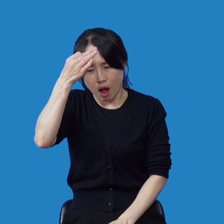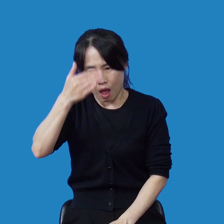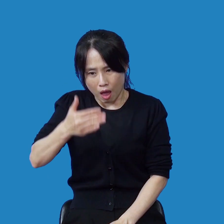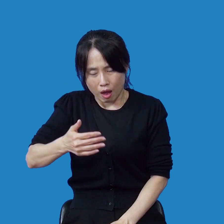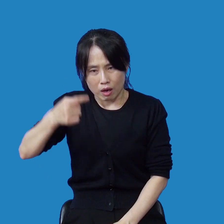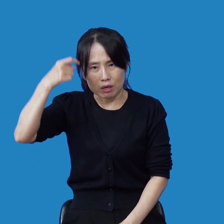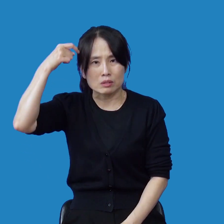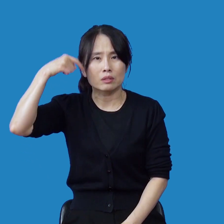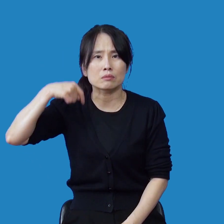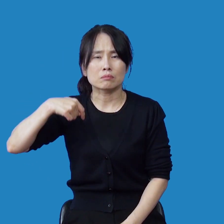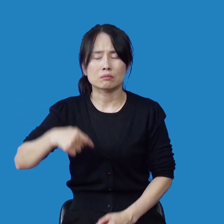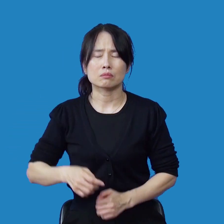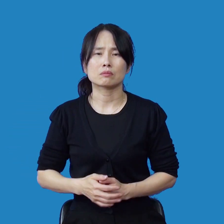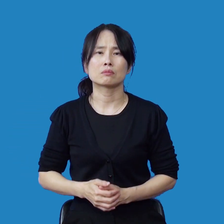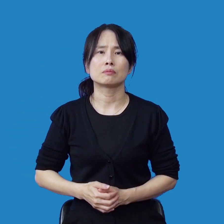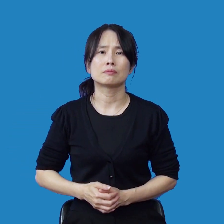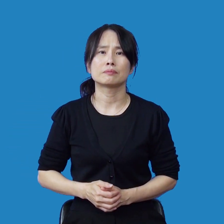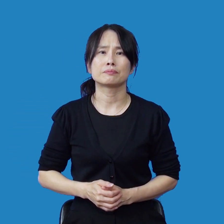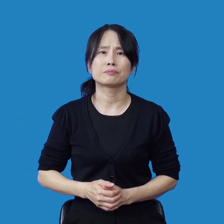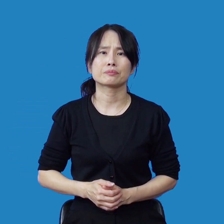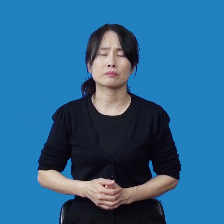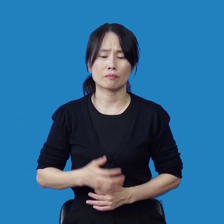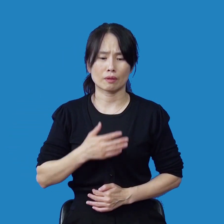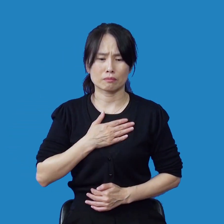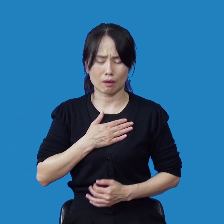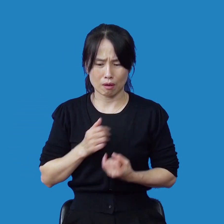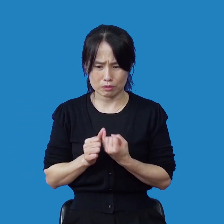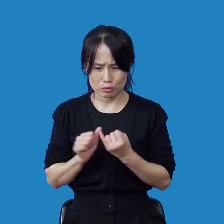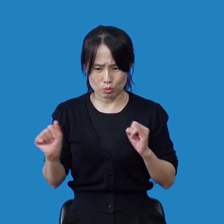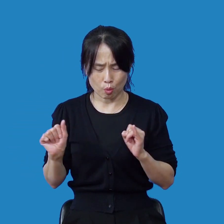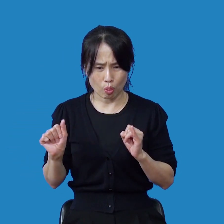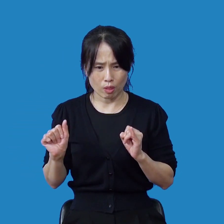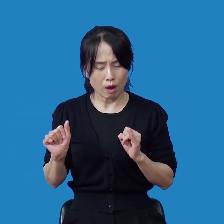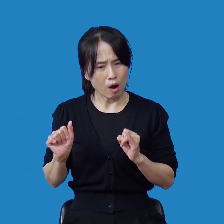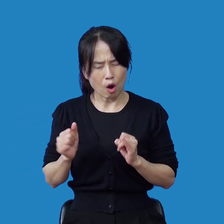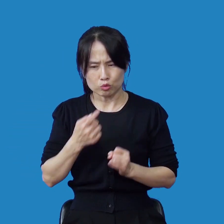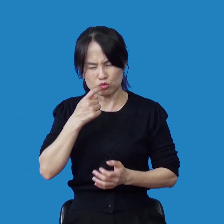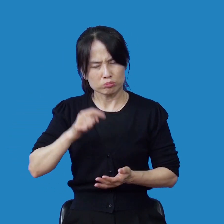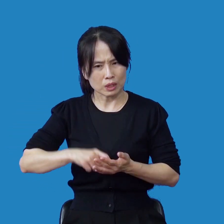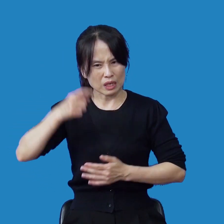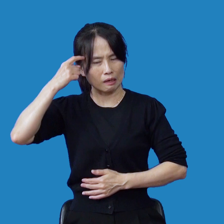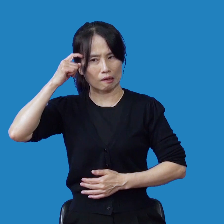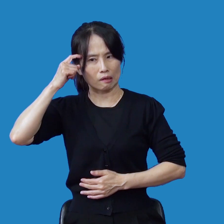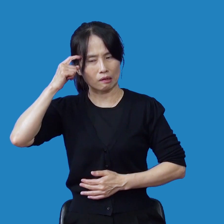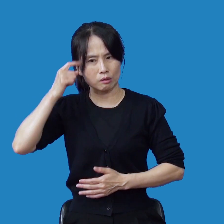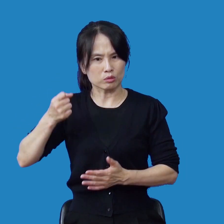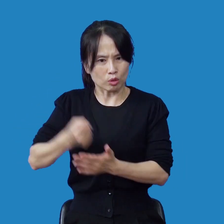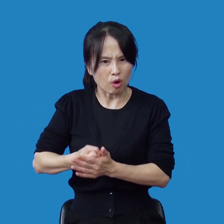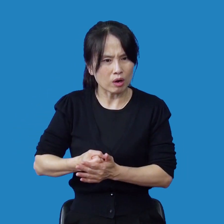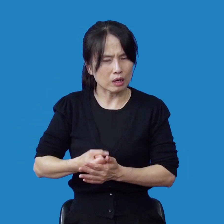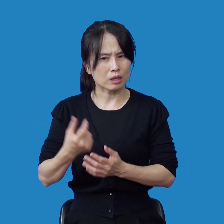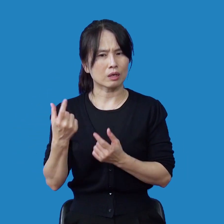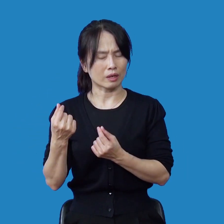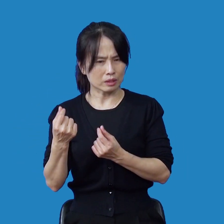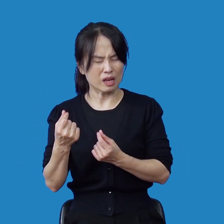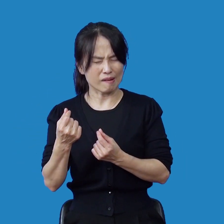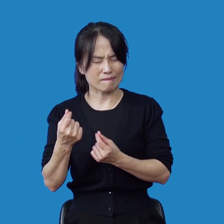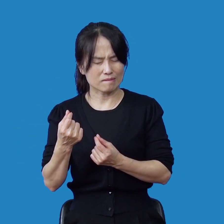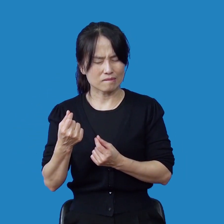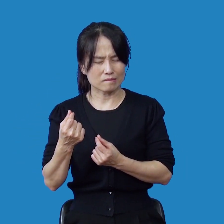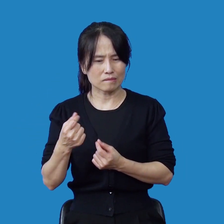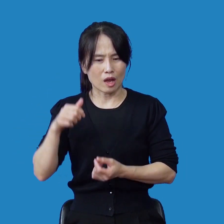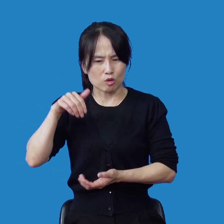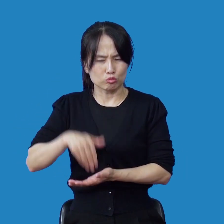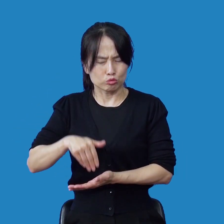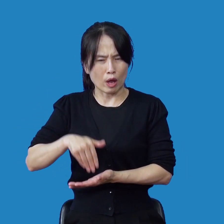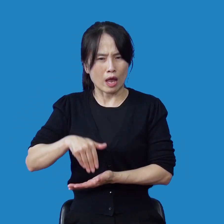들었습니다. 그러면서 내가 이혼을 너무 가볍게 생각한 것이 아닌가 하는 그런 뼈저린